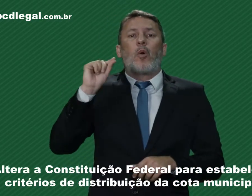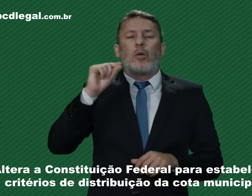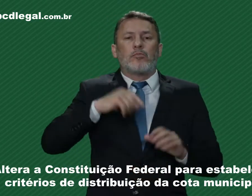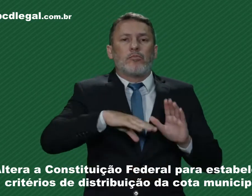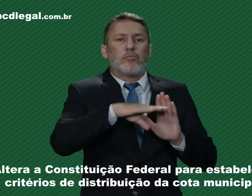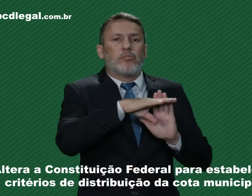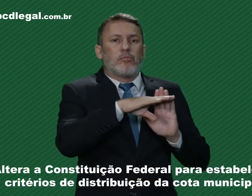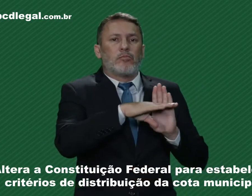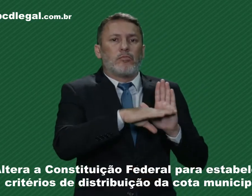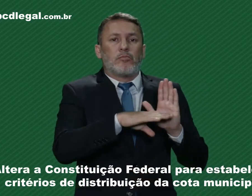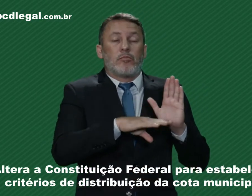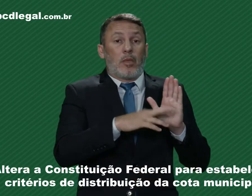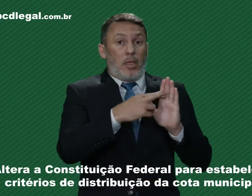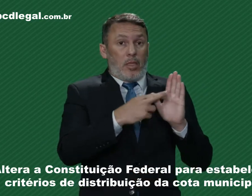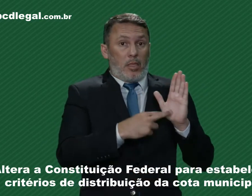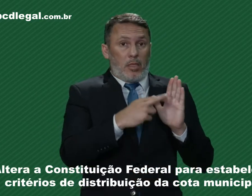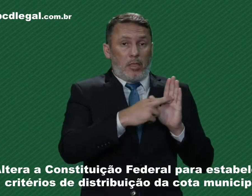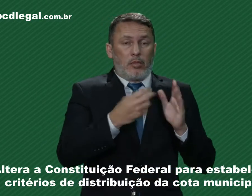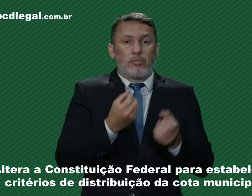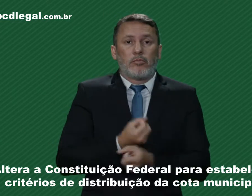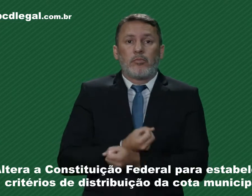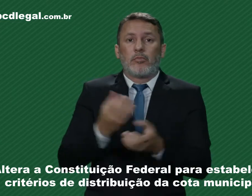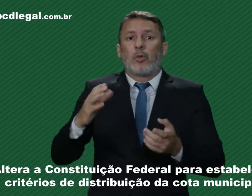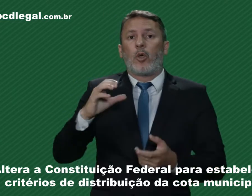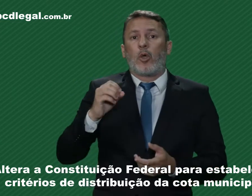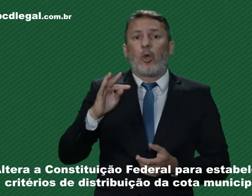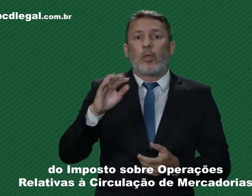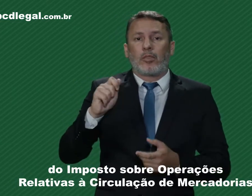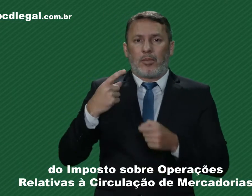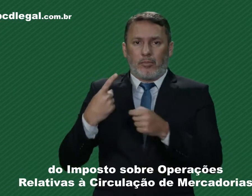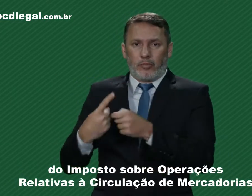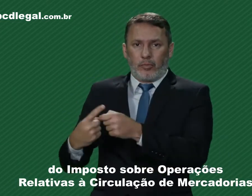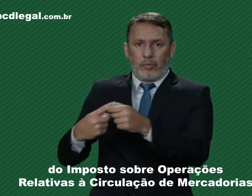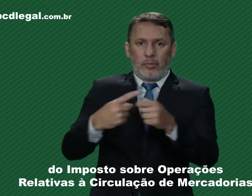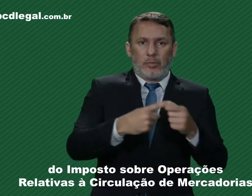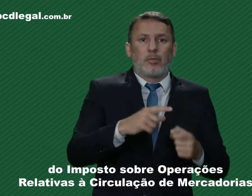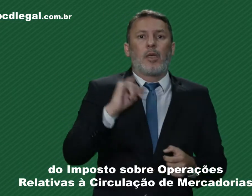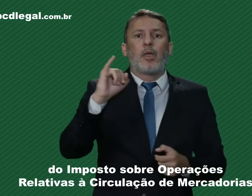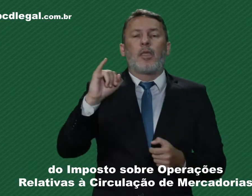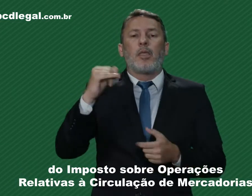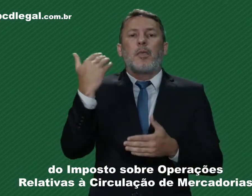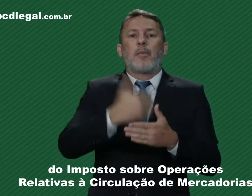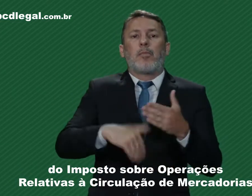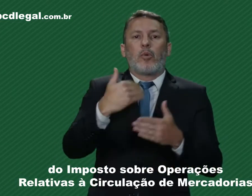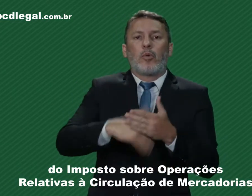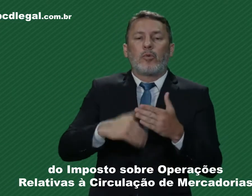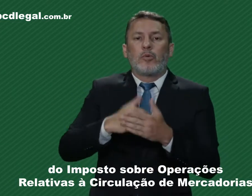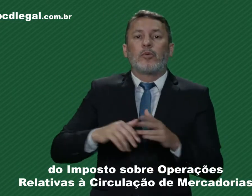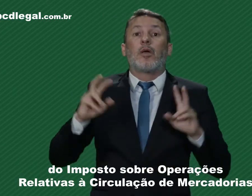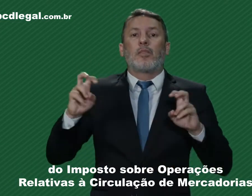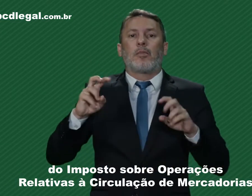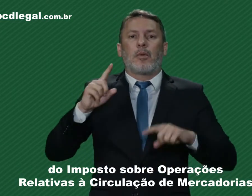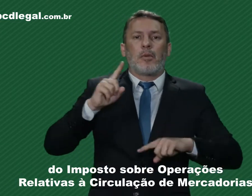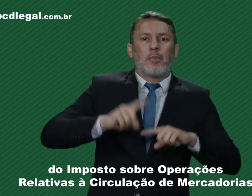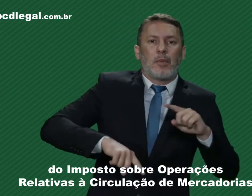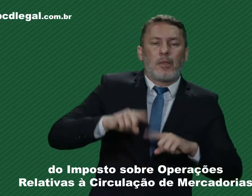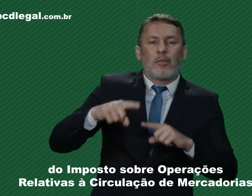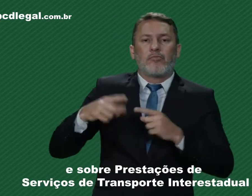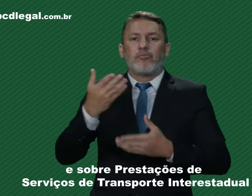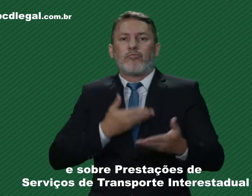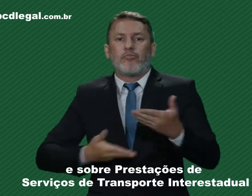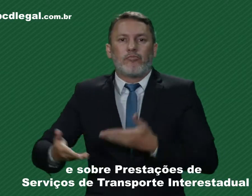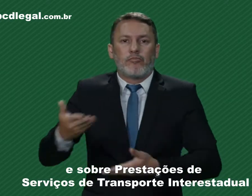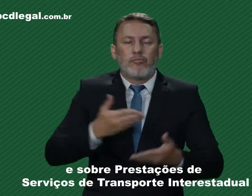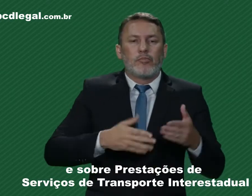para estabelecer critérios de distribuição da cota municipal do Imposto sobre Operações relativas à circulação de